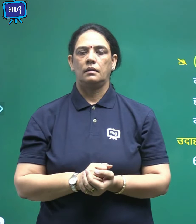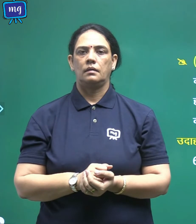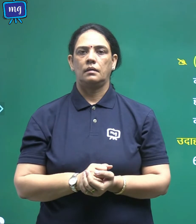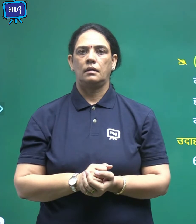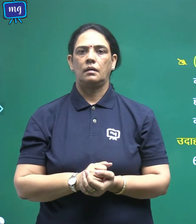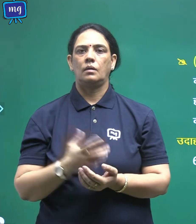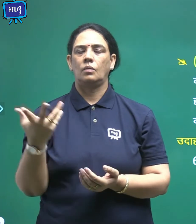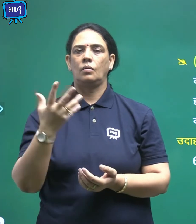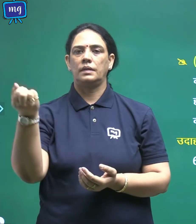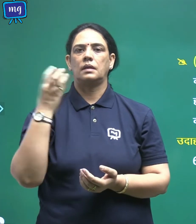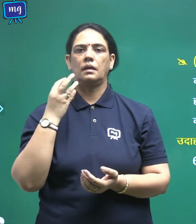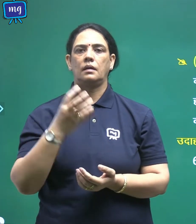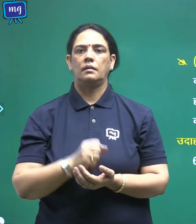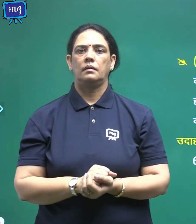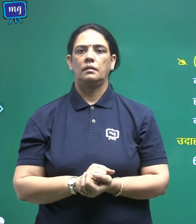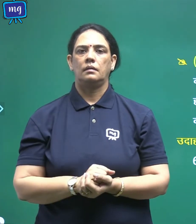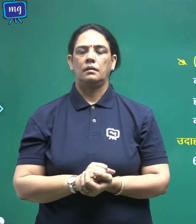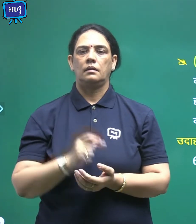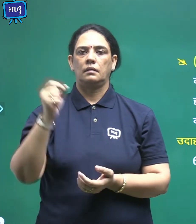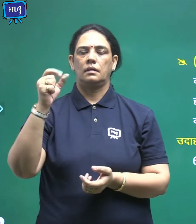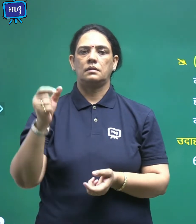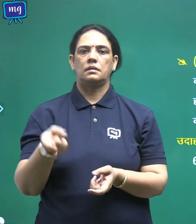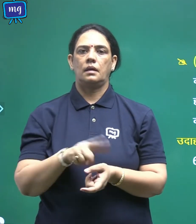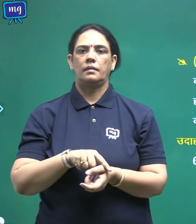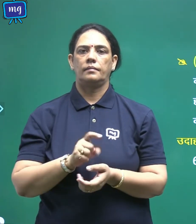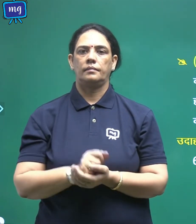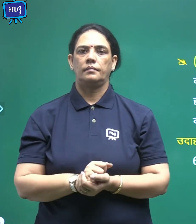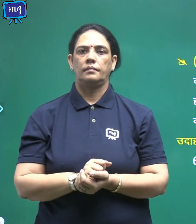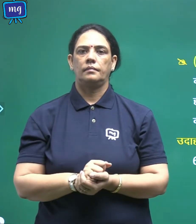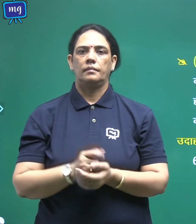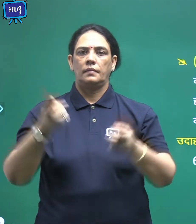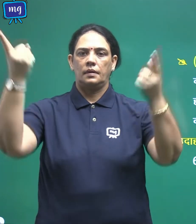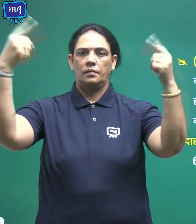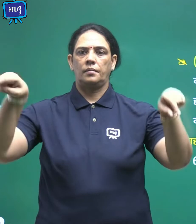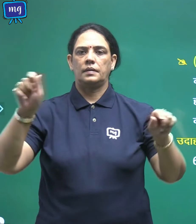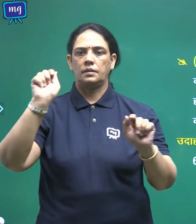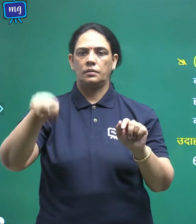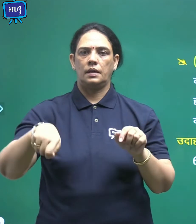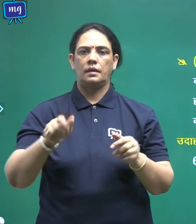कोई संख्या 10 से विभाज्य होती है